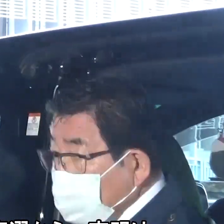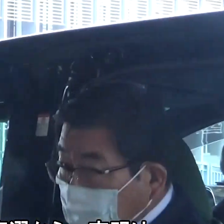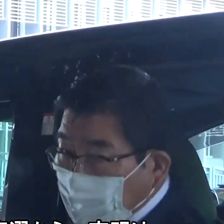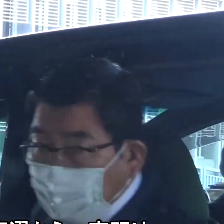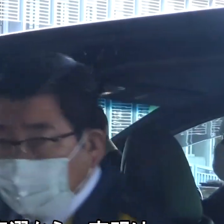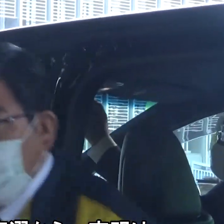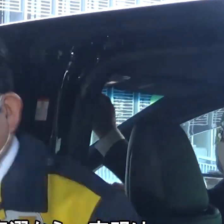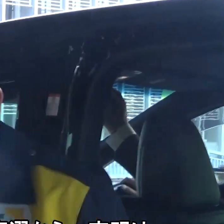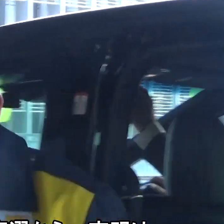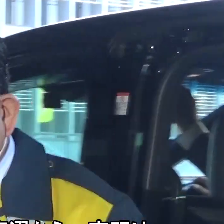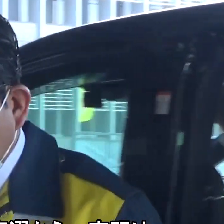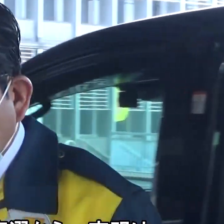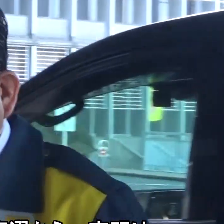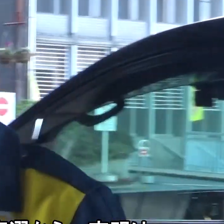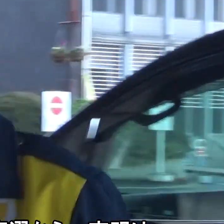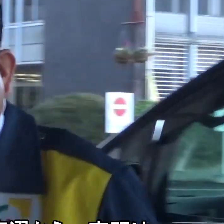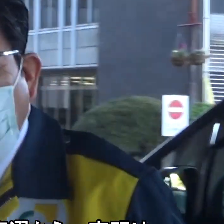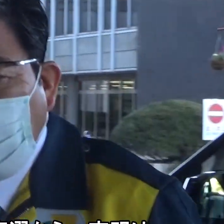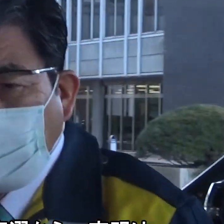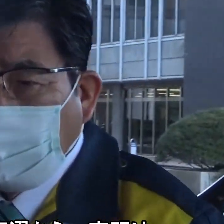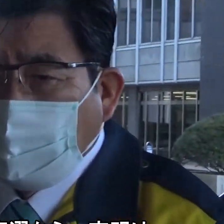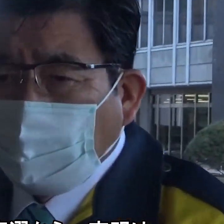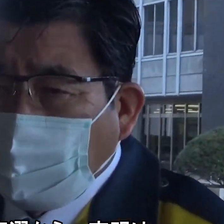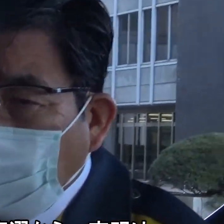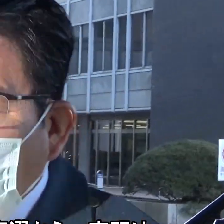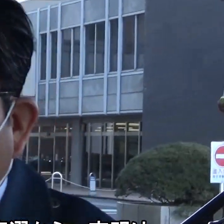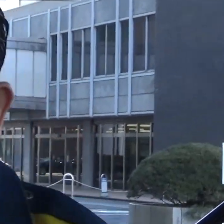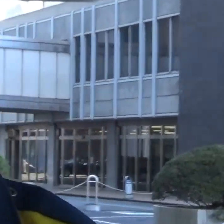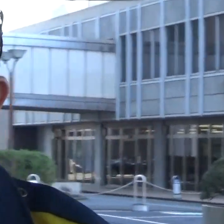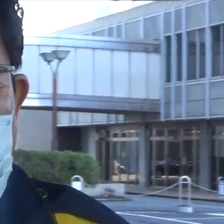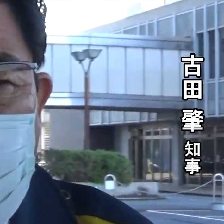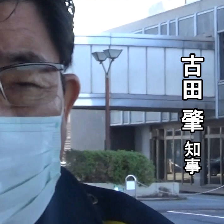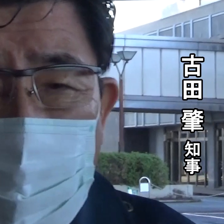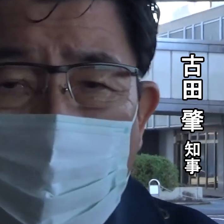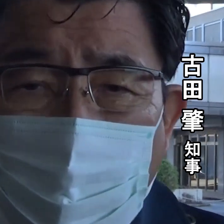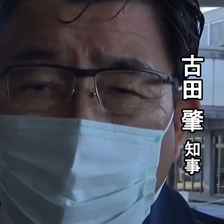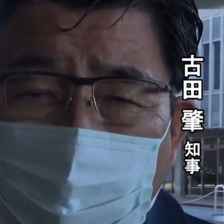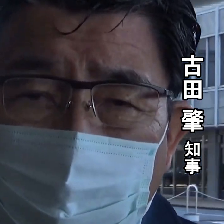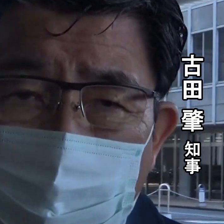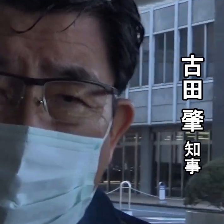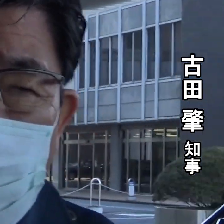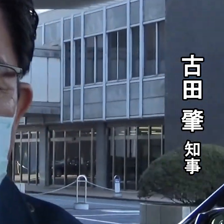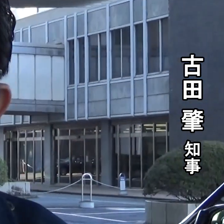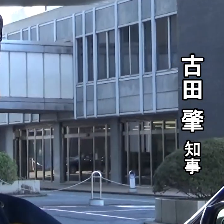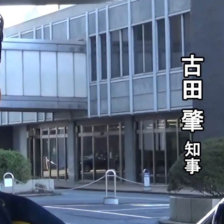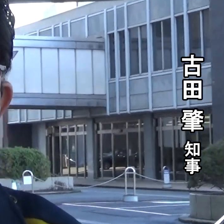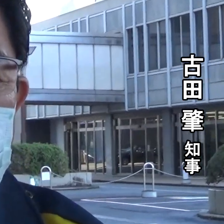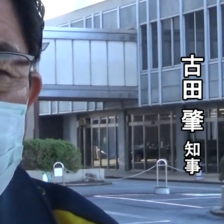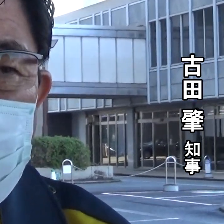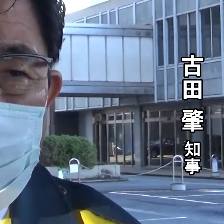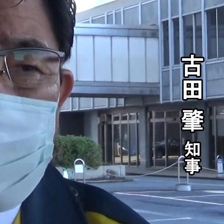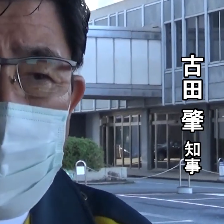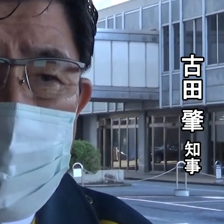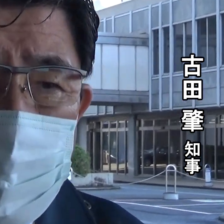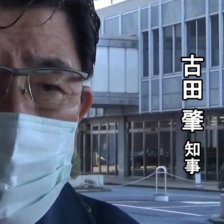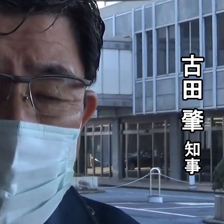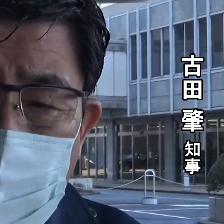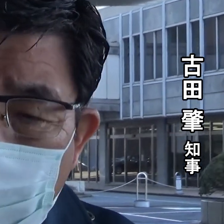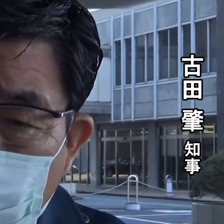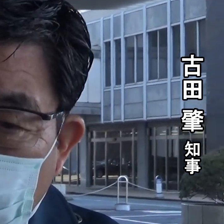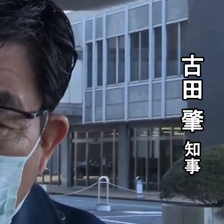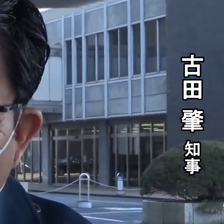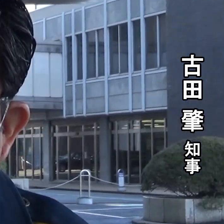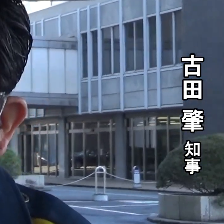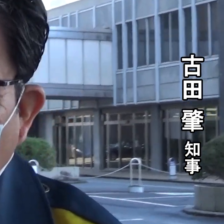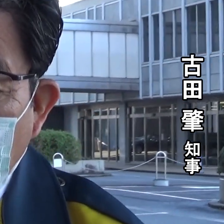はようございます。 おはようございます。 で、一言よろしいですか。 はい、 一夜明けて、まあ、登庁されましたけど、はい、どんなお気持ちで今